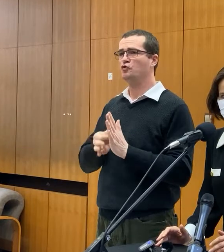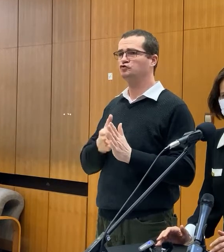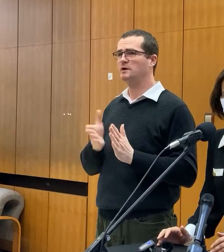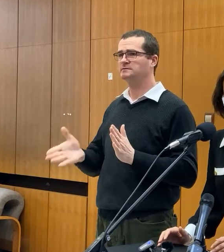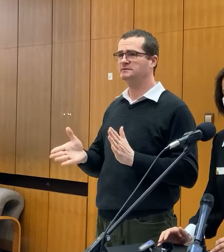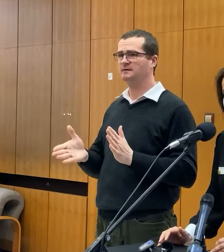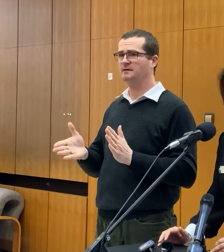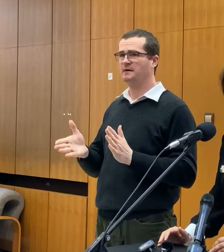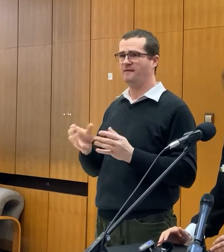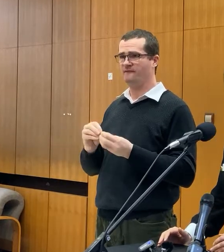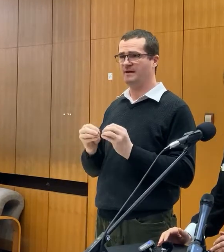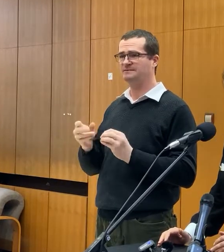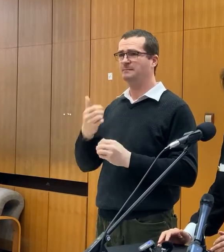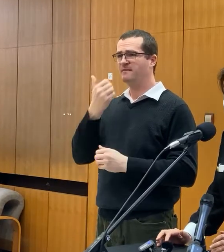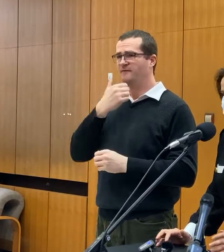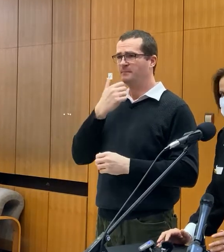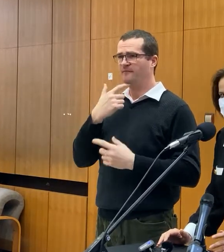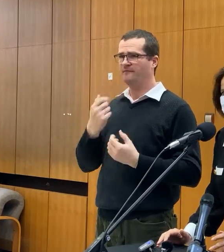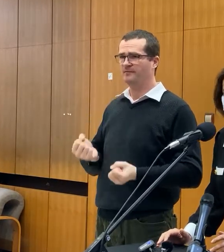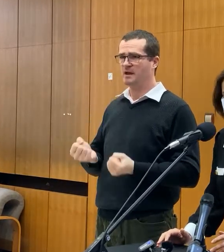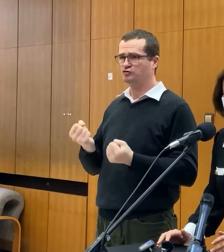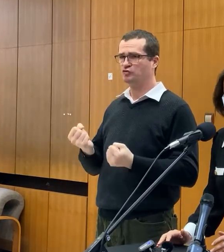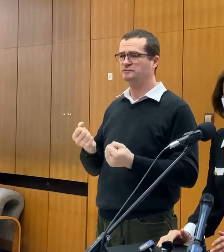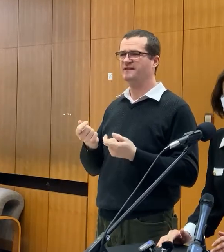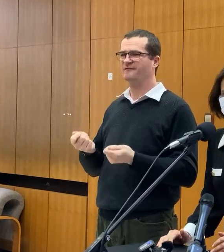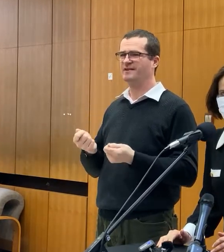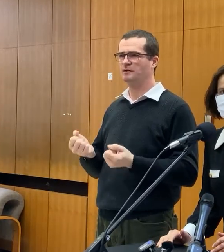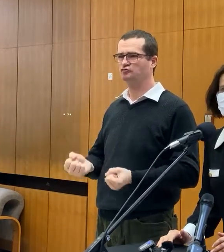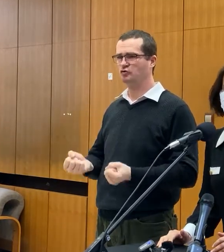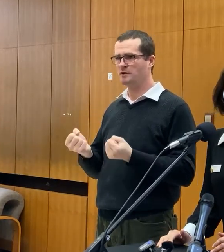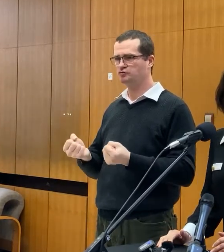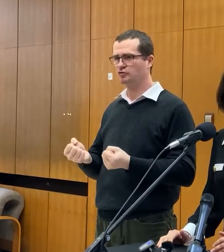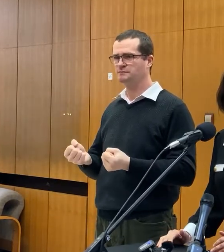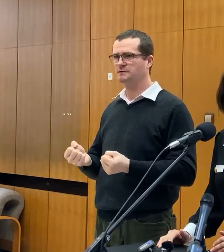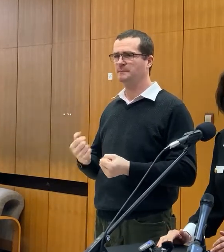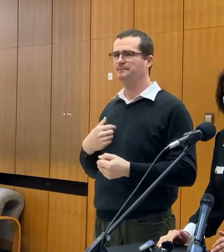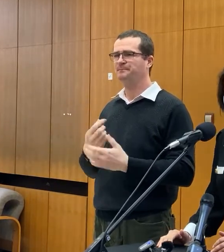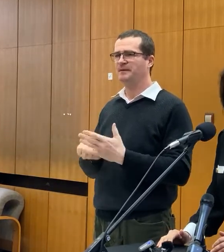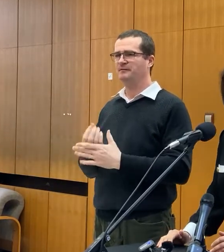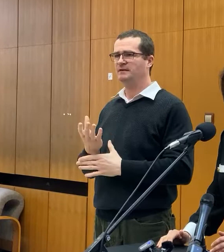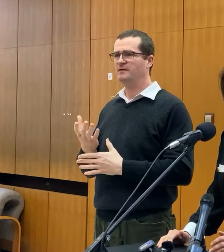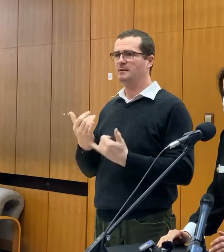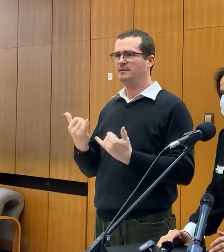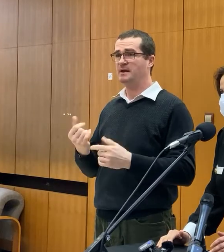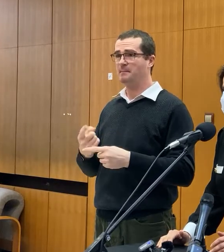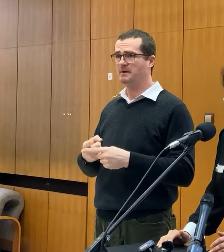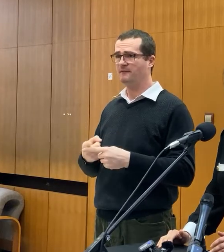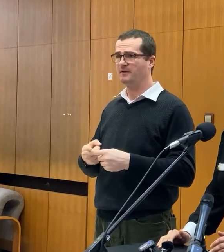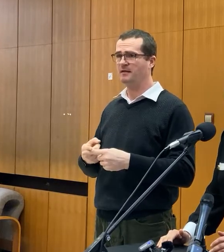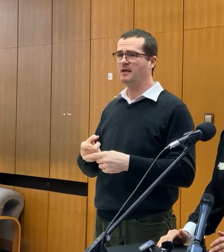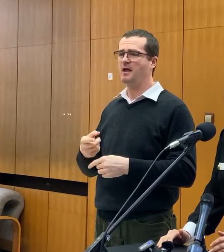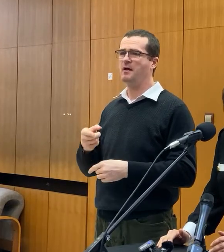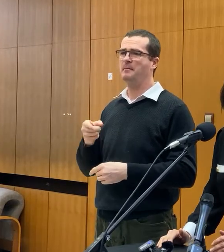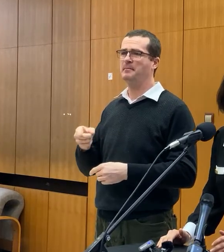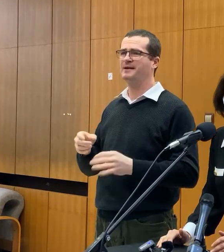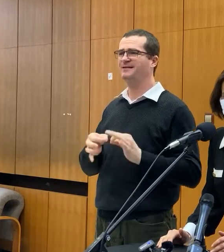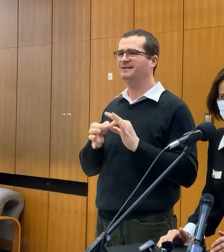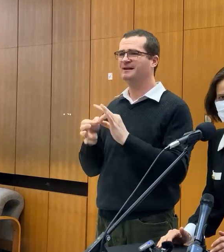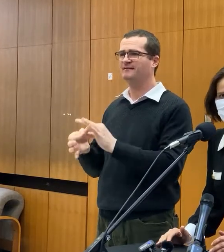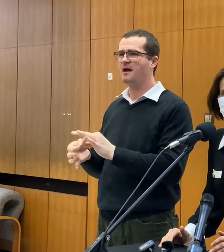nástroja pre podniky v ťažkostiach, vo finančných ťažkostiach, vytvárame vlastne pravidlá pre